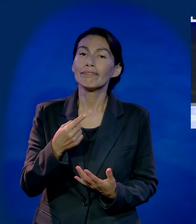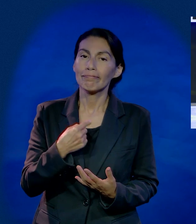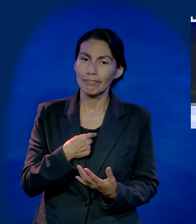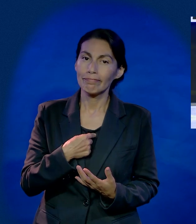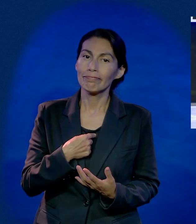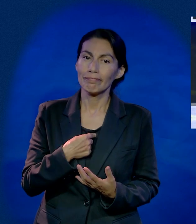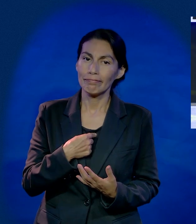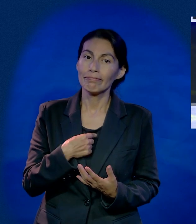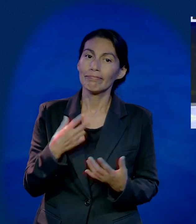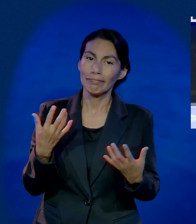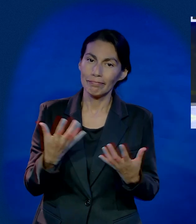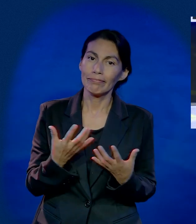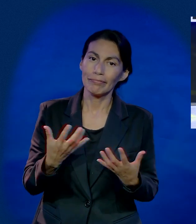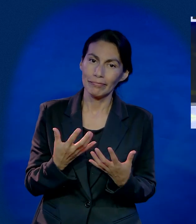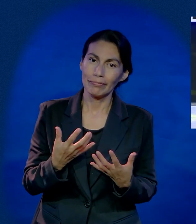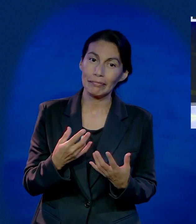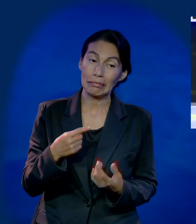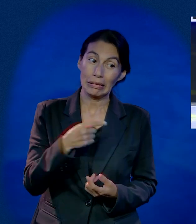toma grandes riesgos.